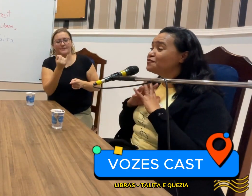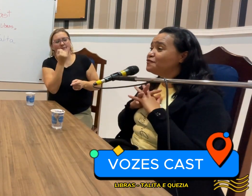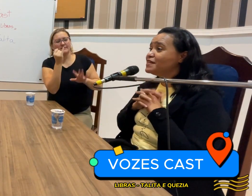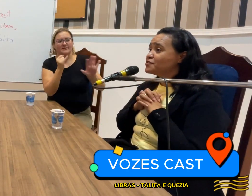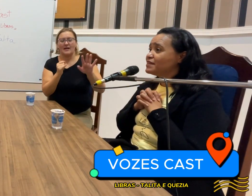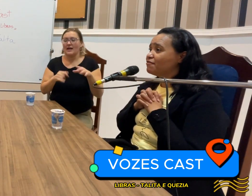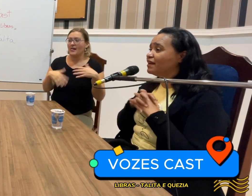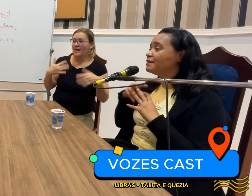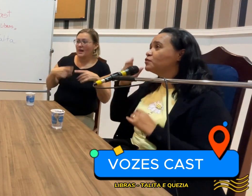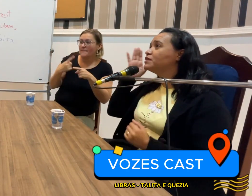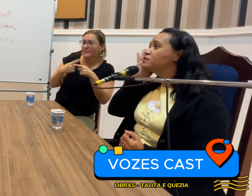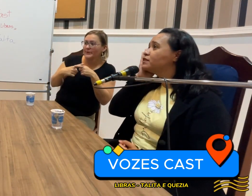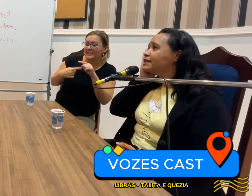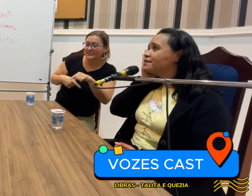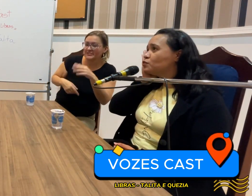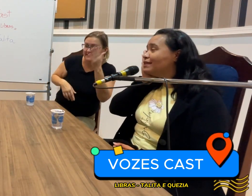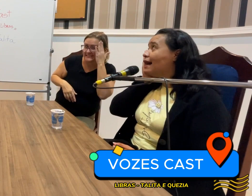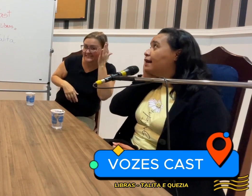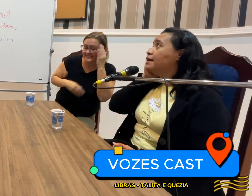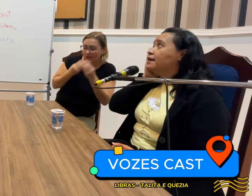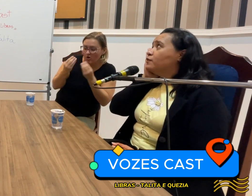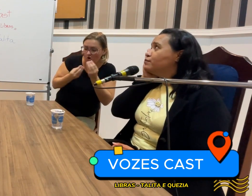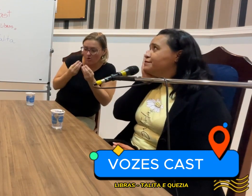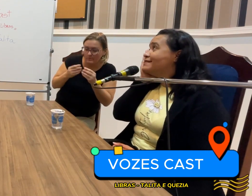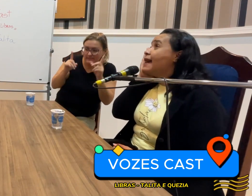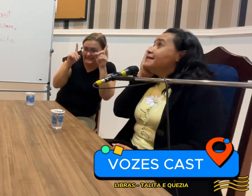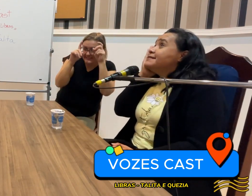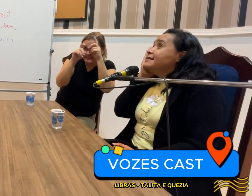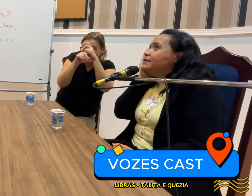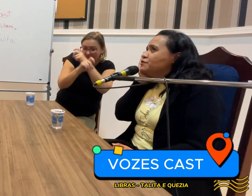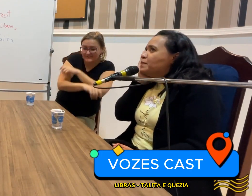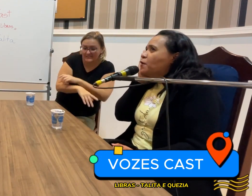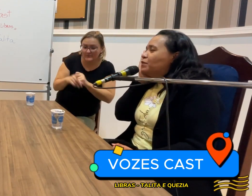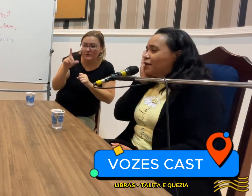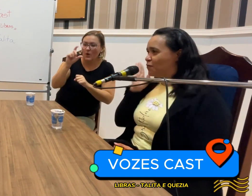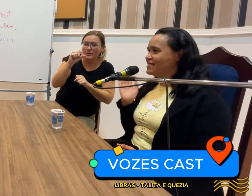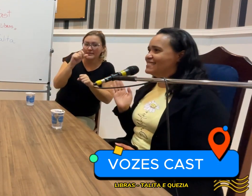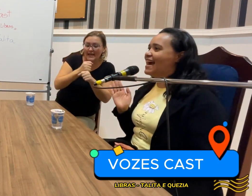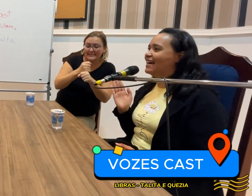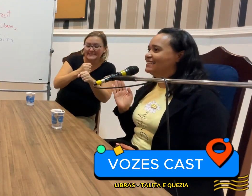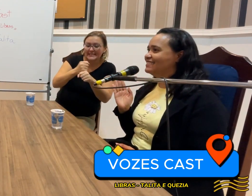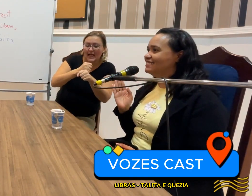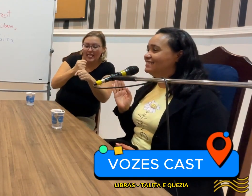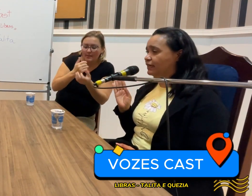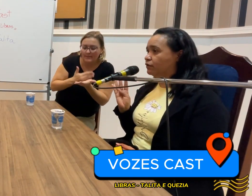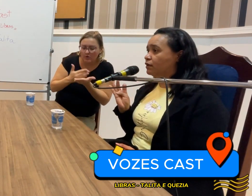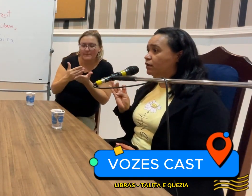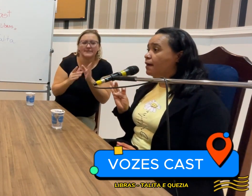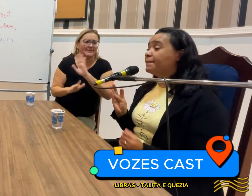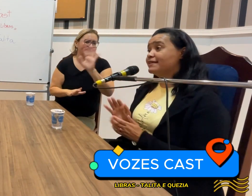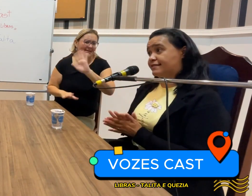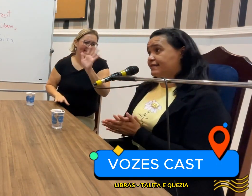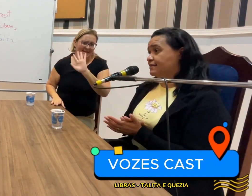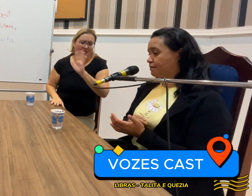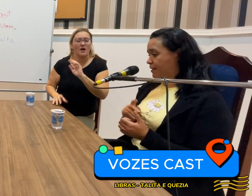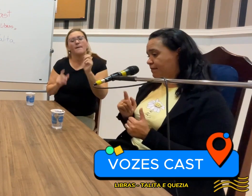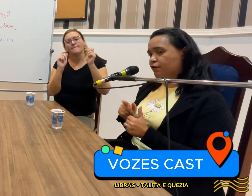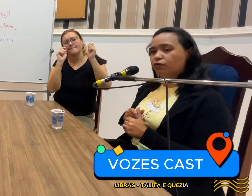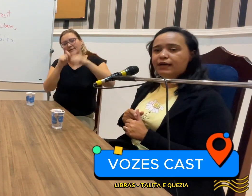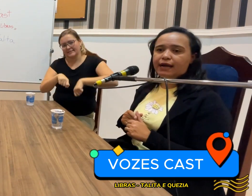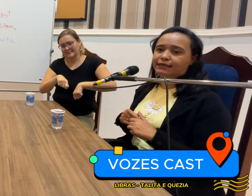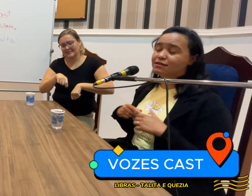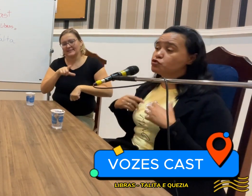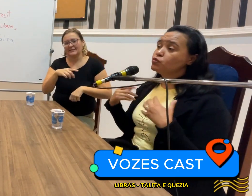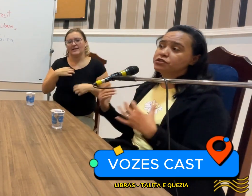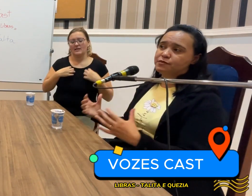coisa muito difícil, né? Falar, ai, meu Deus, eu vou ter que estudar uns 10 anos para eu poder começar. Não. Precisa, em